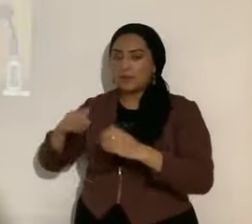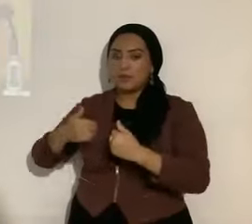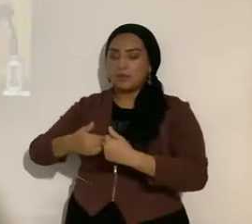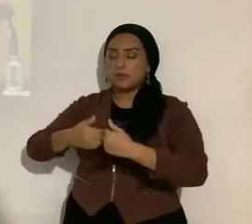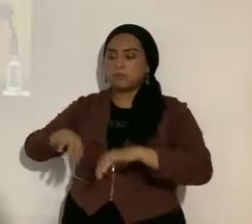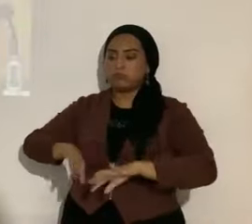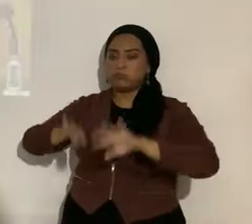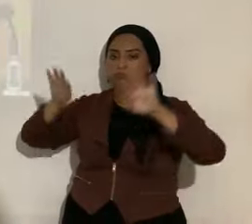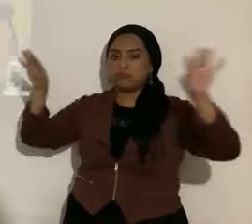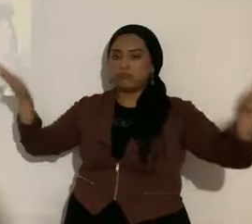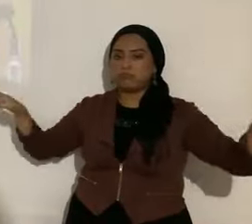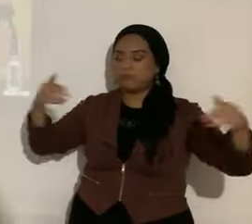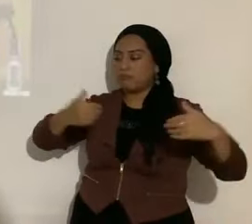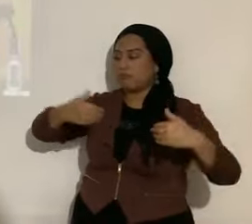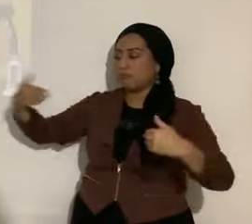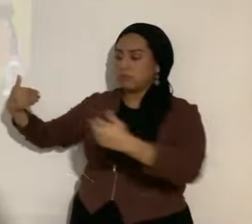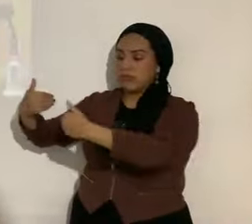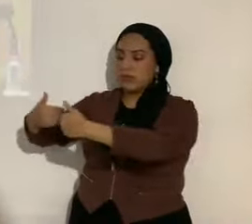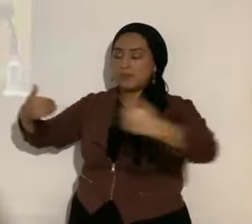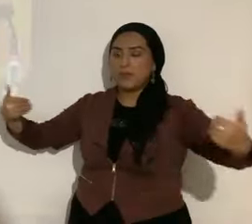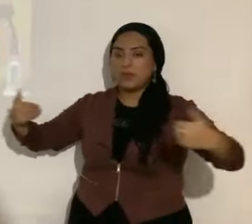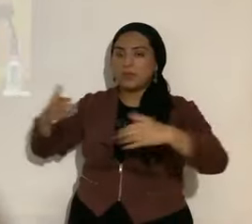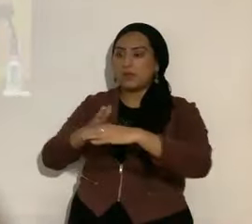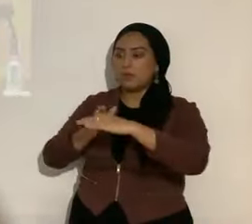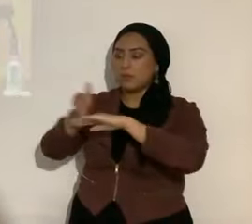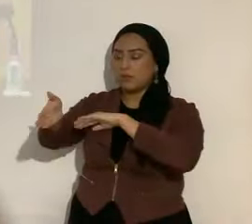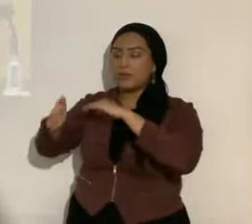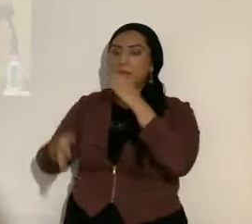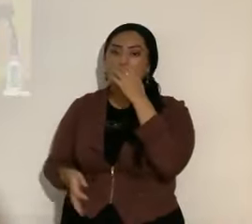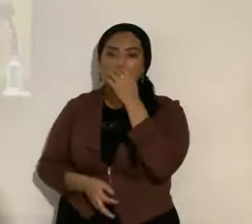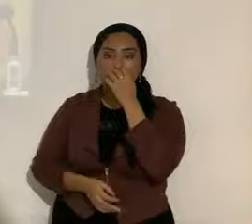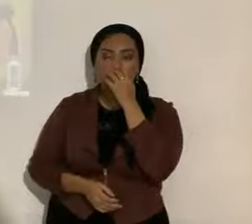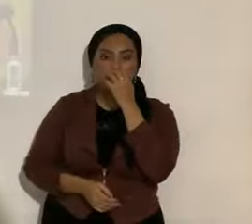apartaron a uno y otro lado y pasó Eliseo. Ahora,